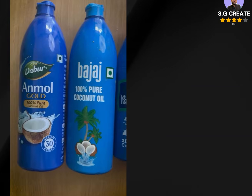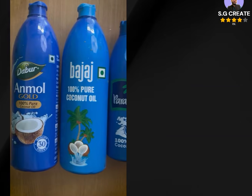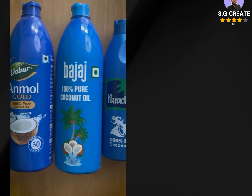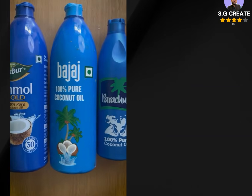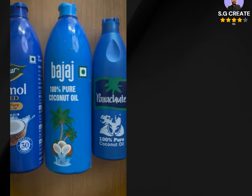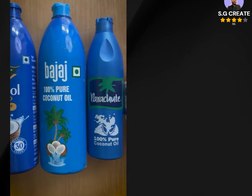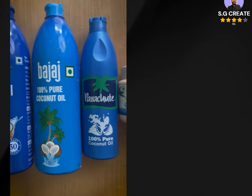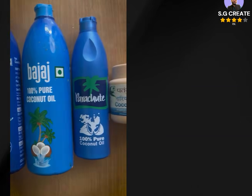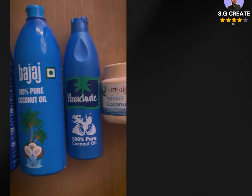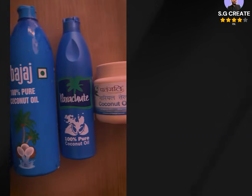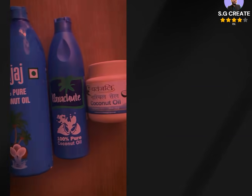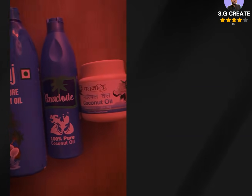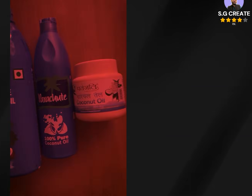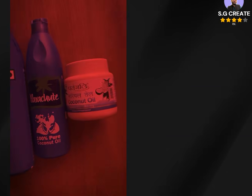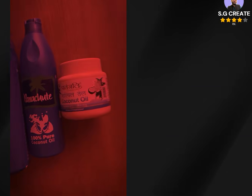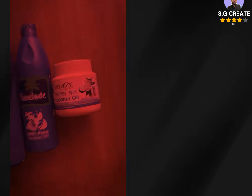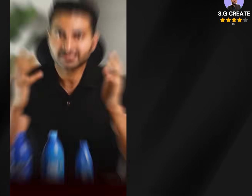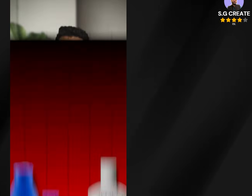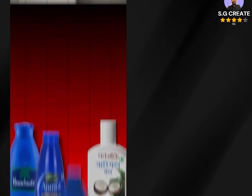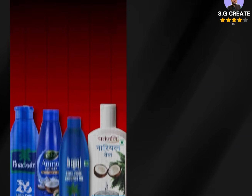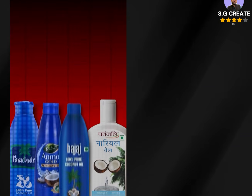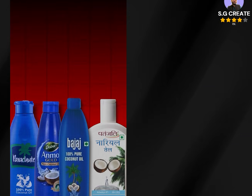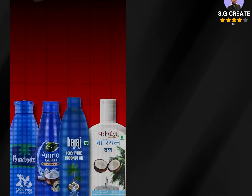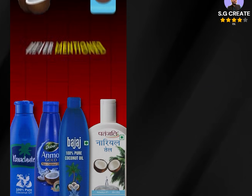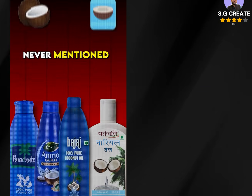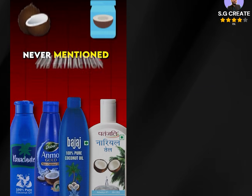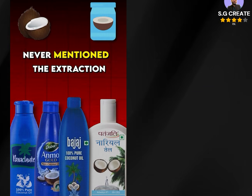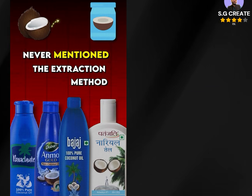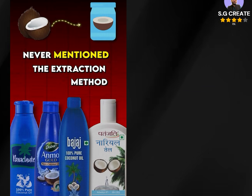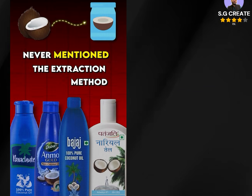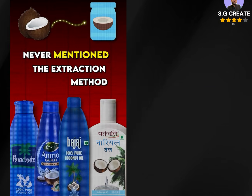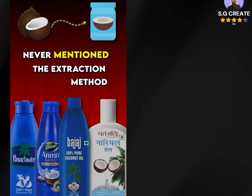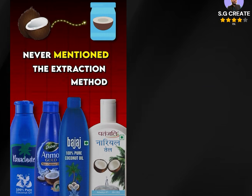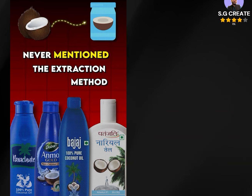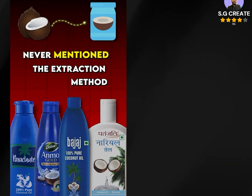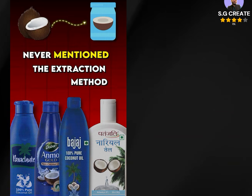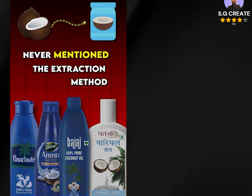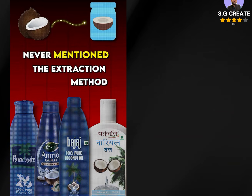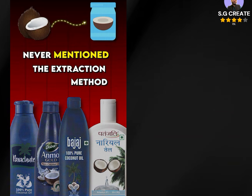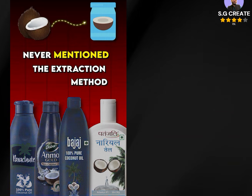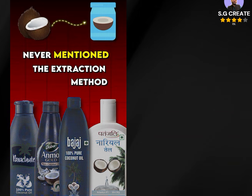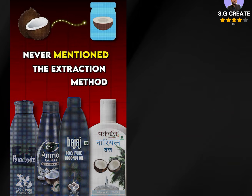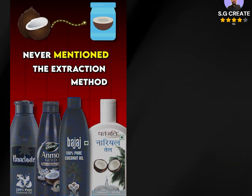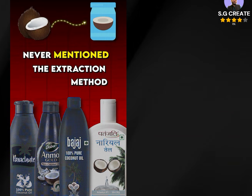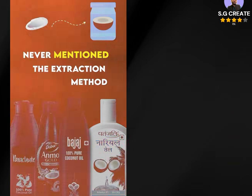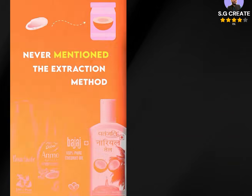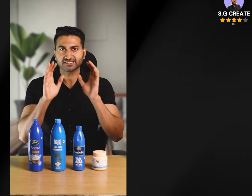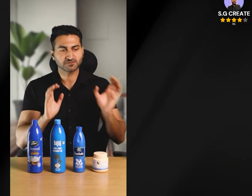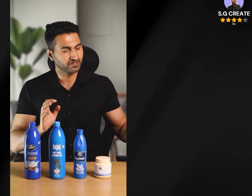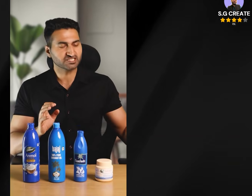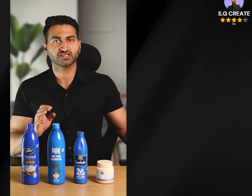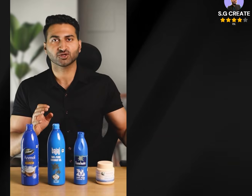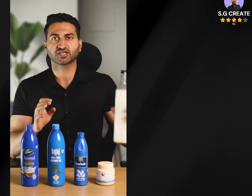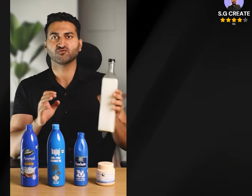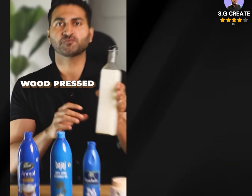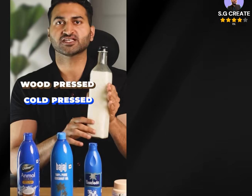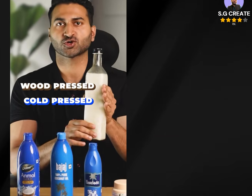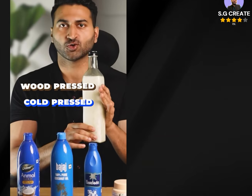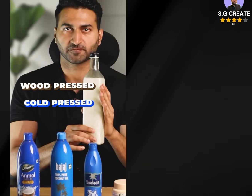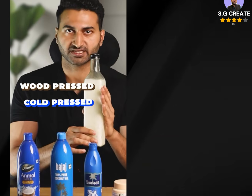खाने के लिए or सेफ है, place लेकिन it मैं in the इन्हें बेस्ट नहीं freezer for a मानता। short इसका एक time. बड़ा रीजन है कि इन Observe. कंपनियों ने कभी नहीं बताया Real कि किस slash मेथड से pure ये oil कोकोनट ऑयल will एक्सट्रैक्ट करते solidify हैं। देखिए, सबसे uniformly बेस्ट मेथड into होता है one वुड प्रेस और कोल्ड consistent प्रेस। white,